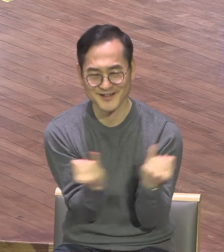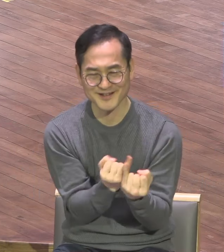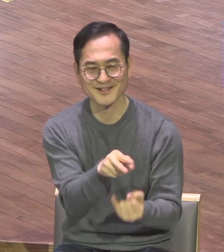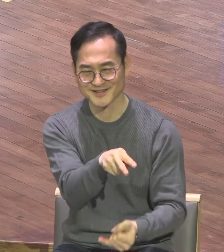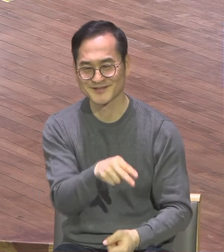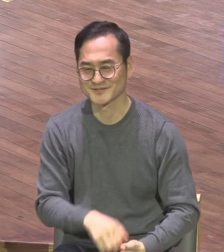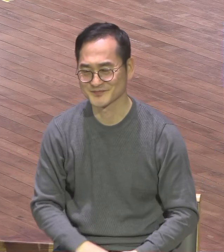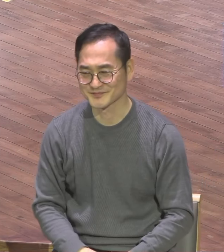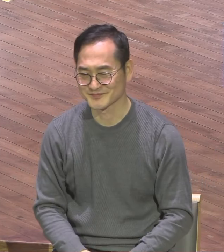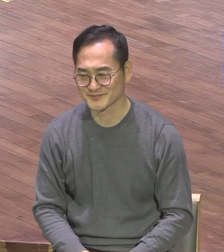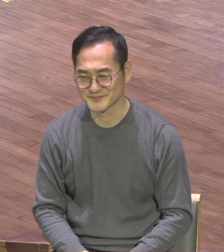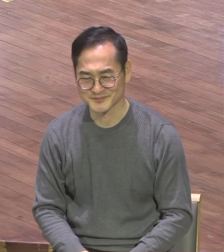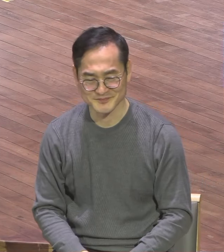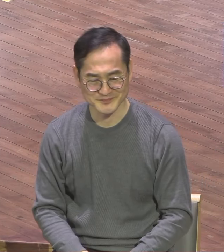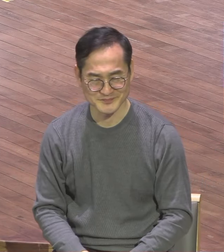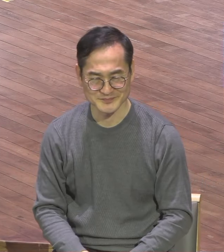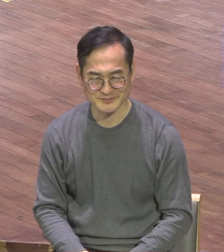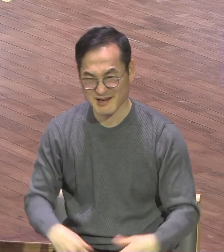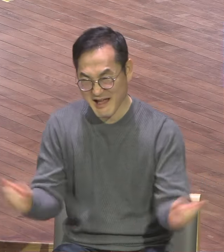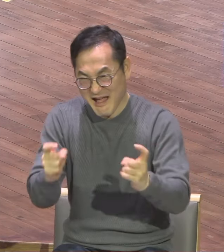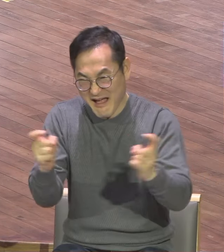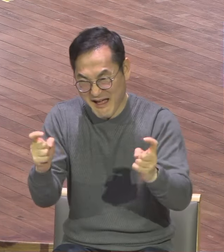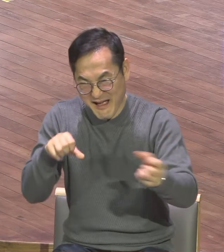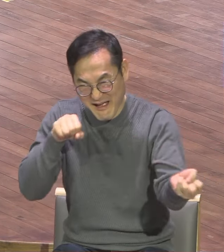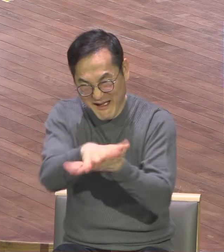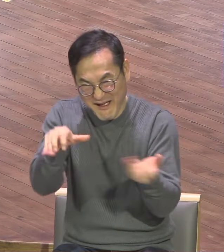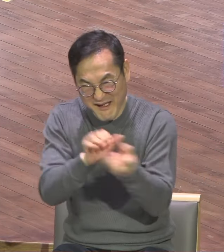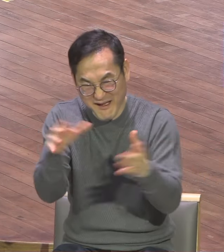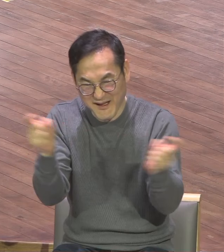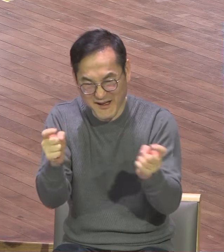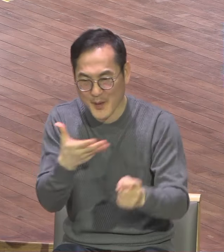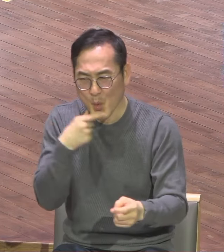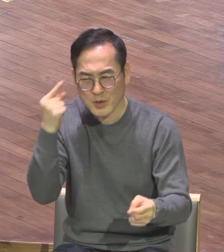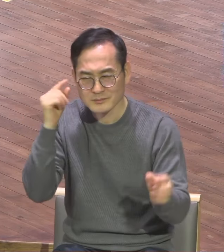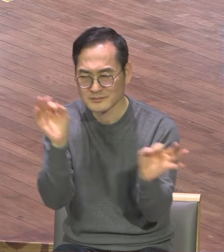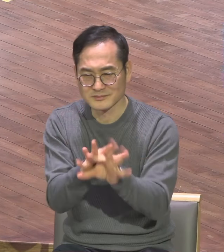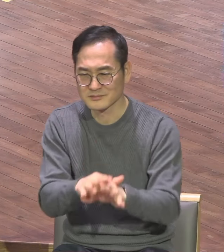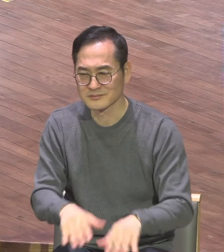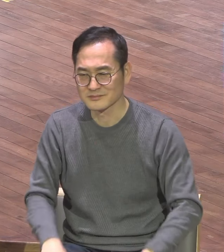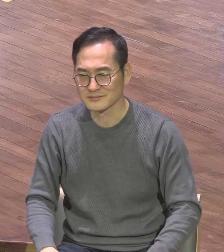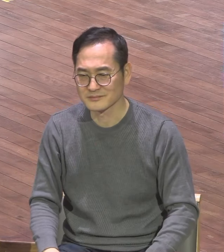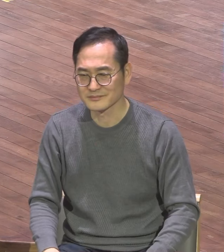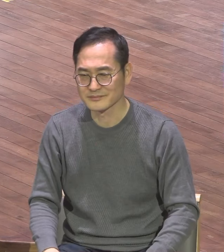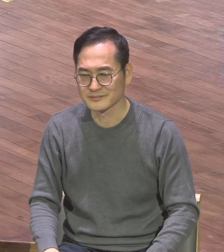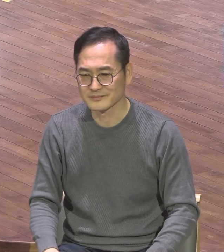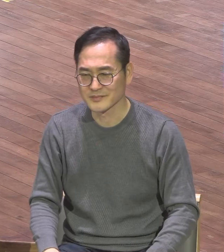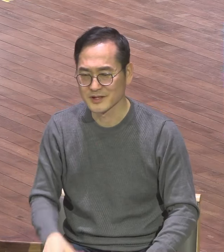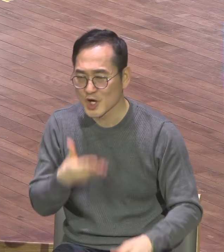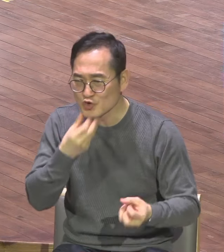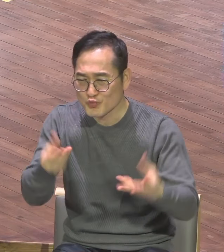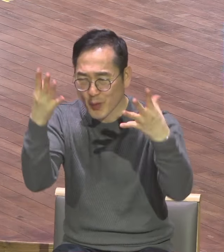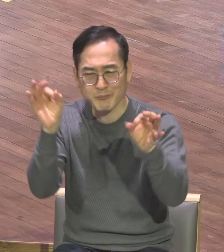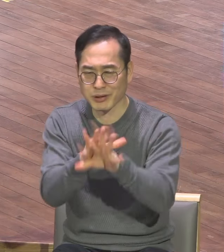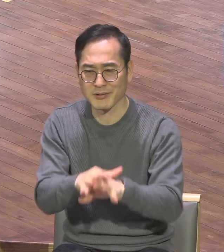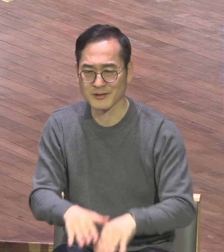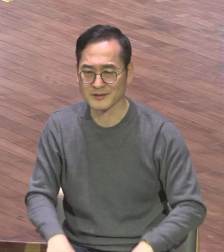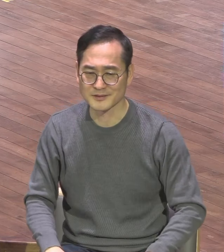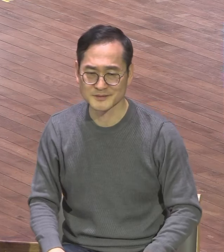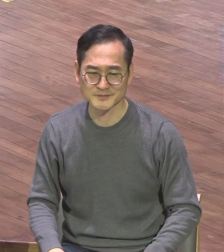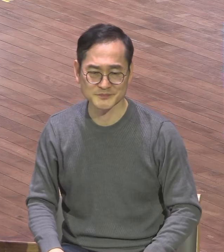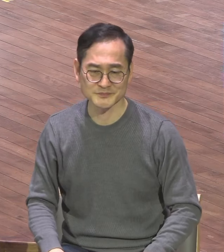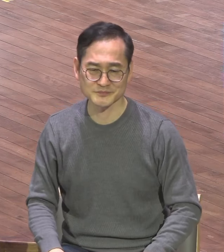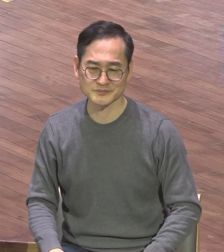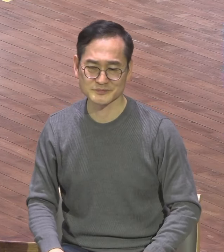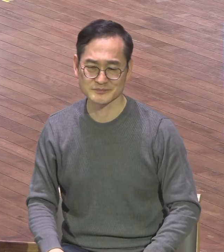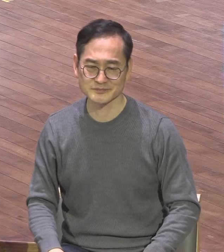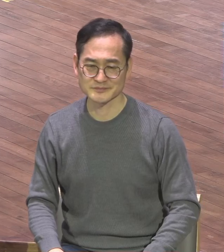술 먹고 온 남편 데리고 찢고 뽑고 싸우면 그게 뭔 놈의 그 복음 가진, 가진 어? 군사는 안 가진 남편 뭔 차이가 있냐.